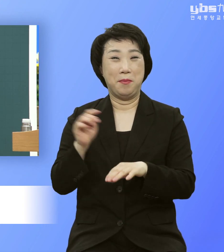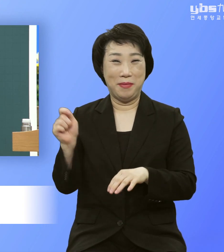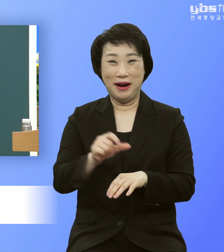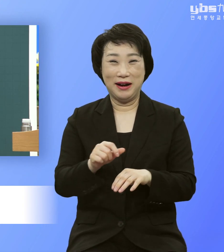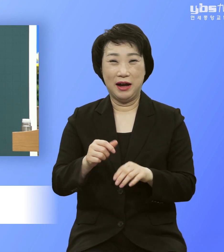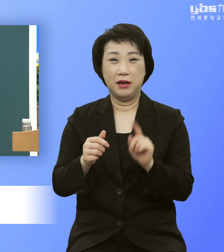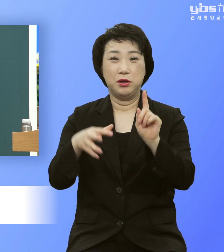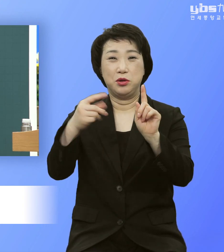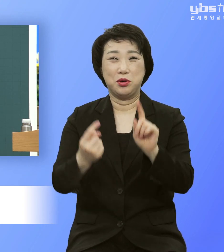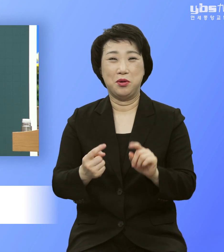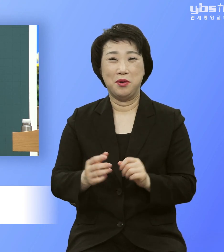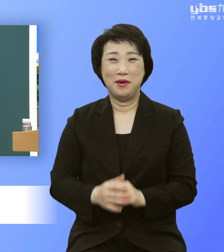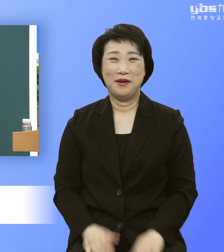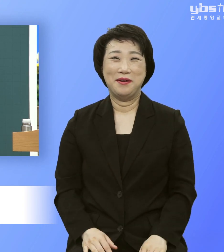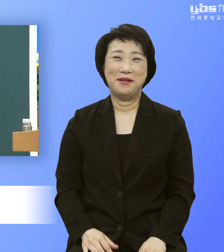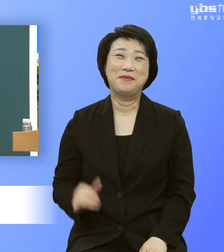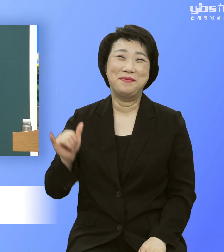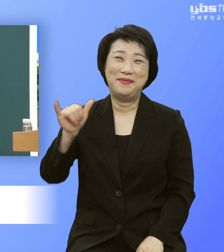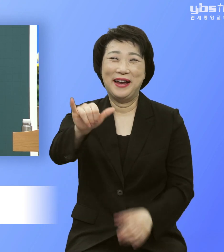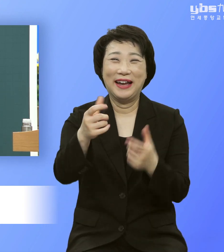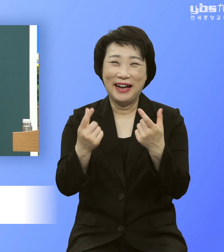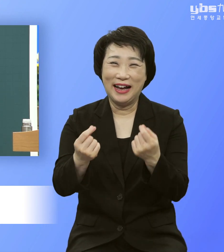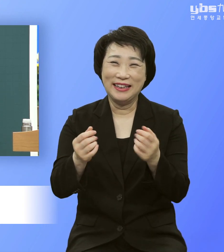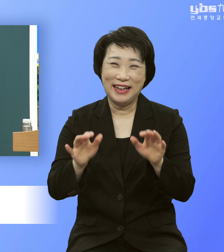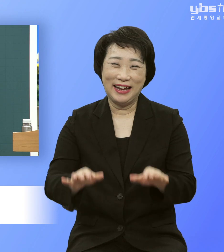빠르냐? 그냥 비행기만큼 빨라요.